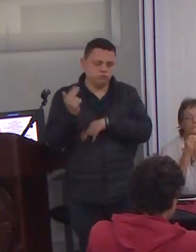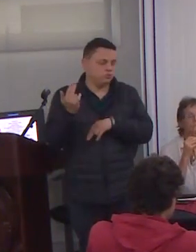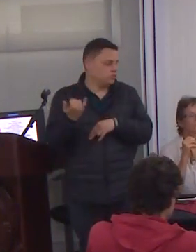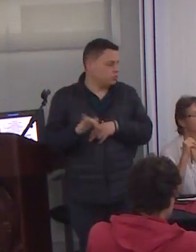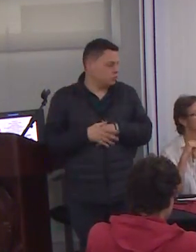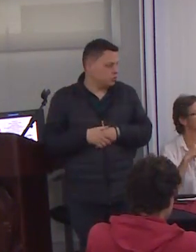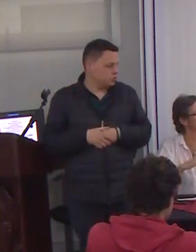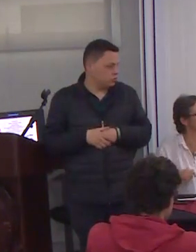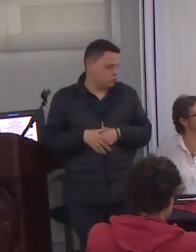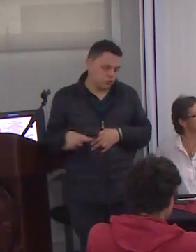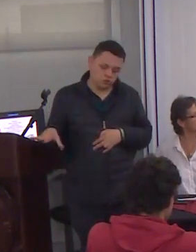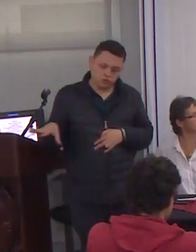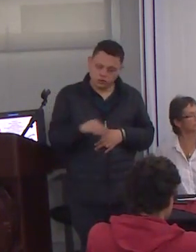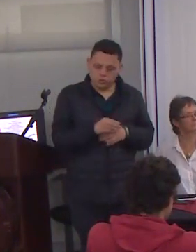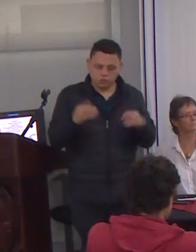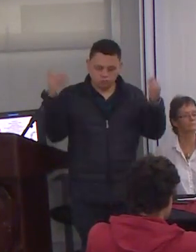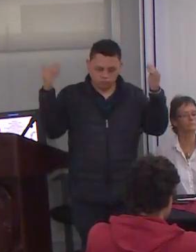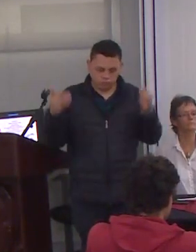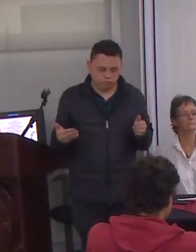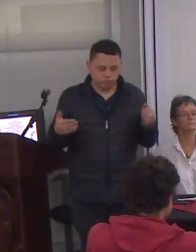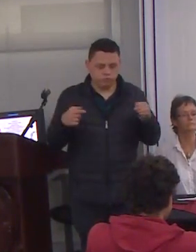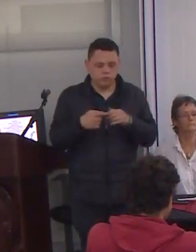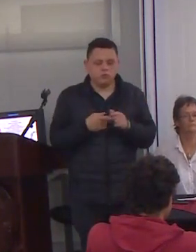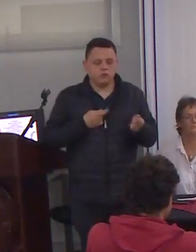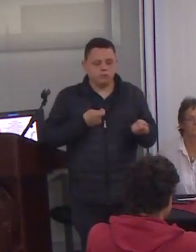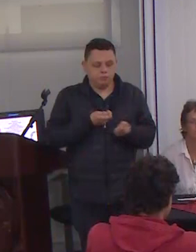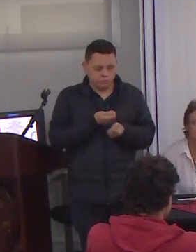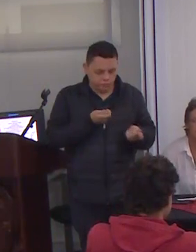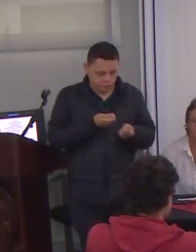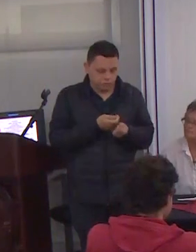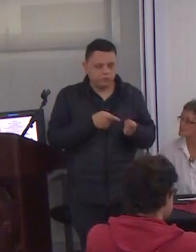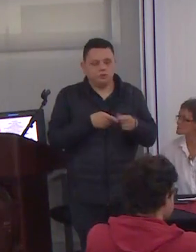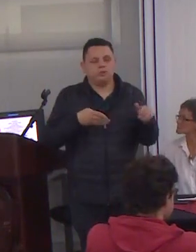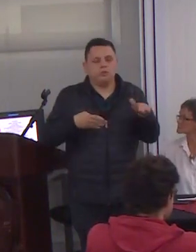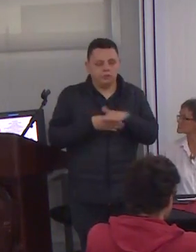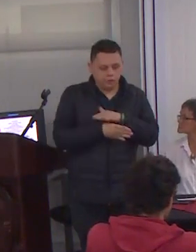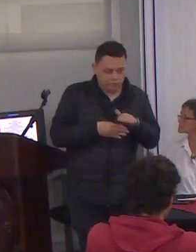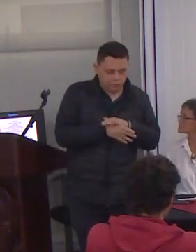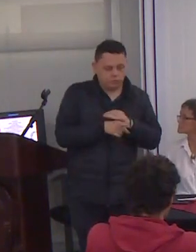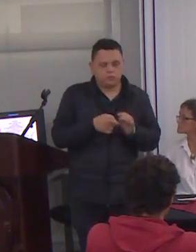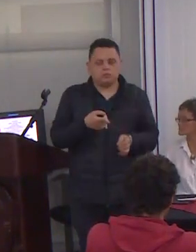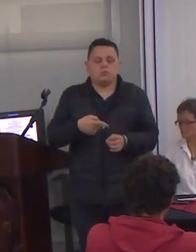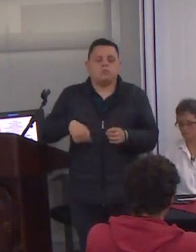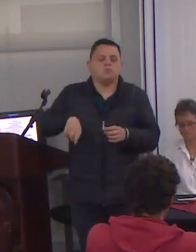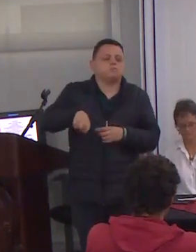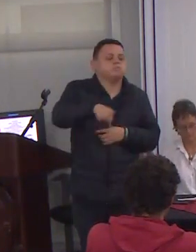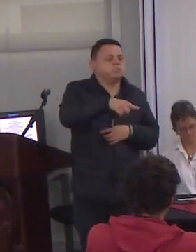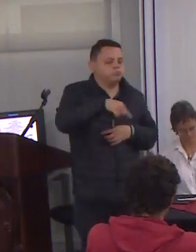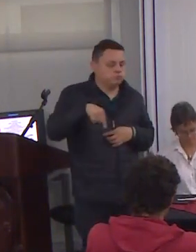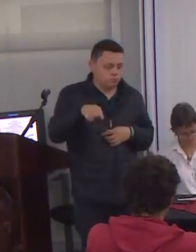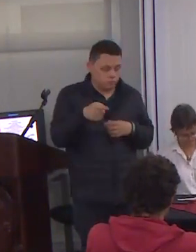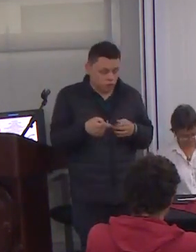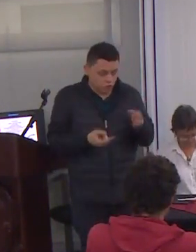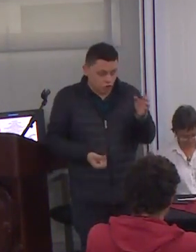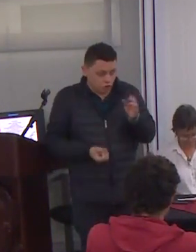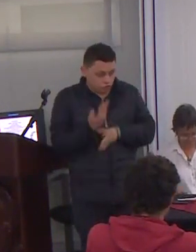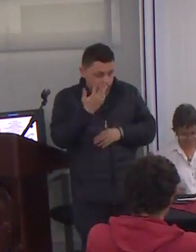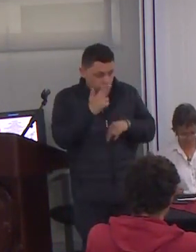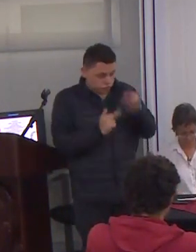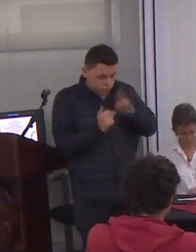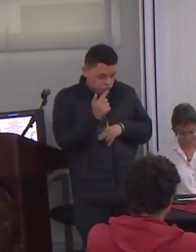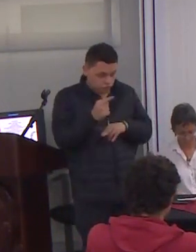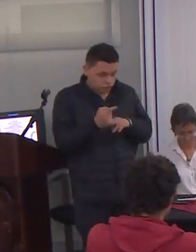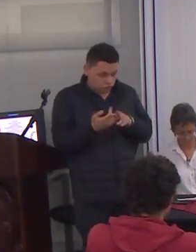todas las barreras desde la aproximación desde el acceso desde la circulación entonces en la obra nueva hay un